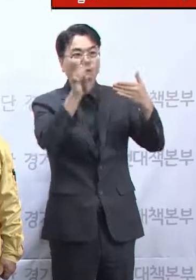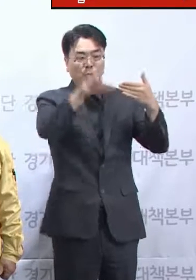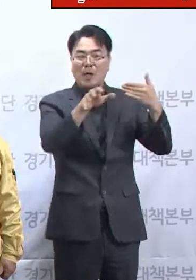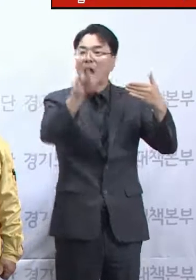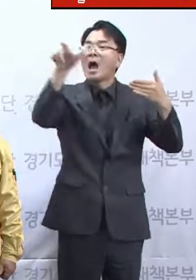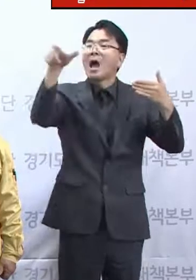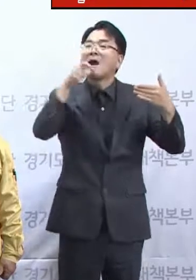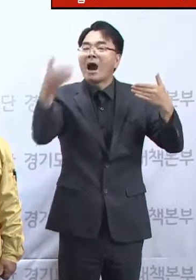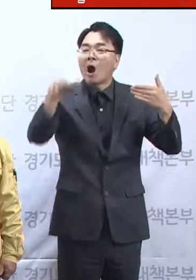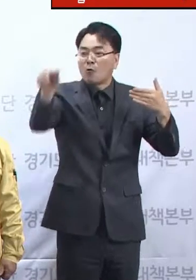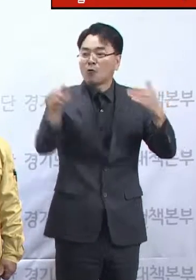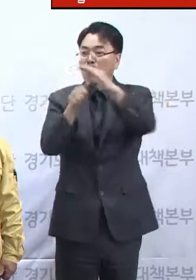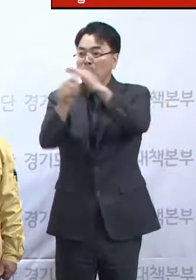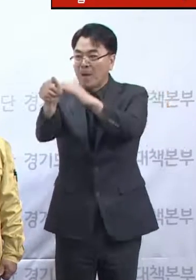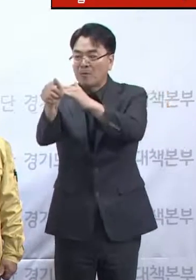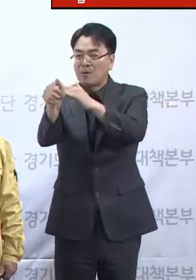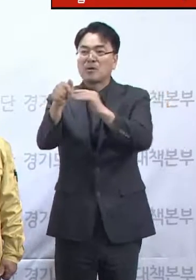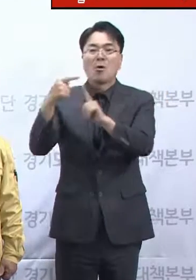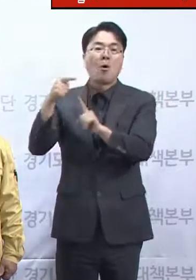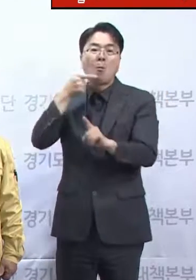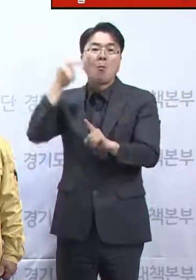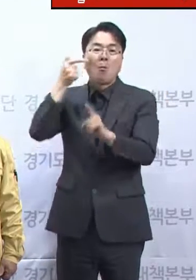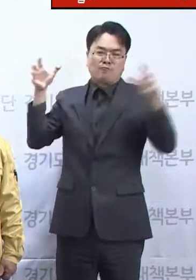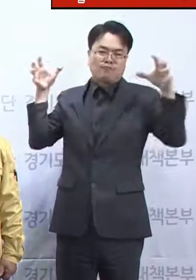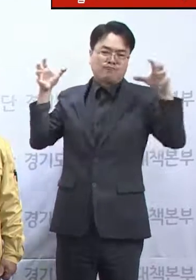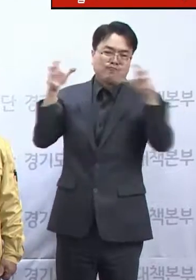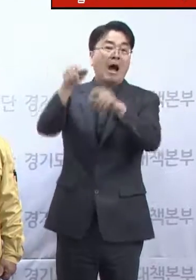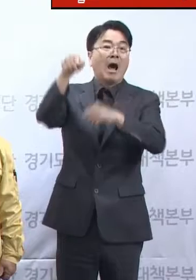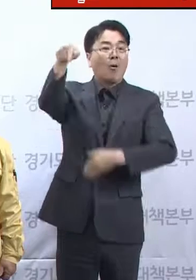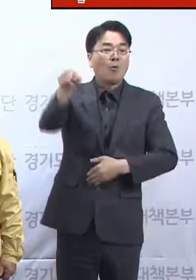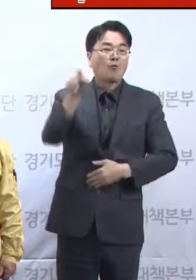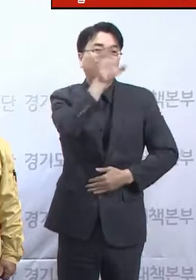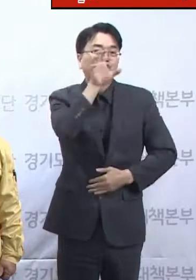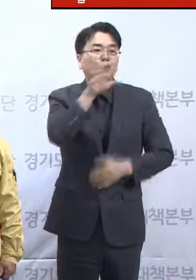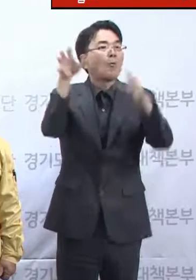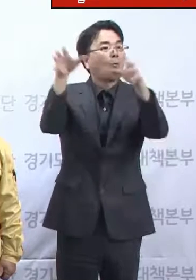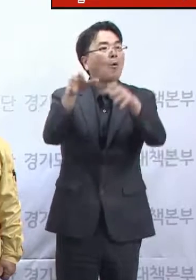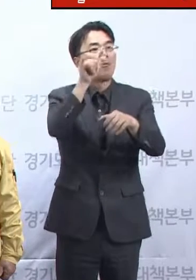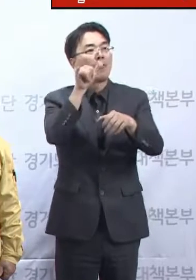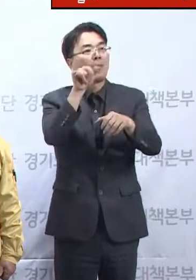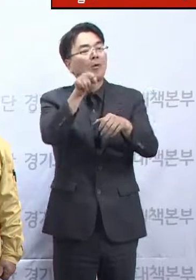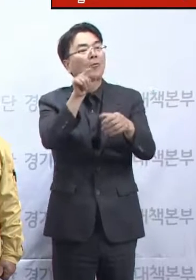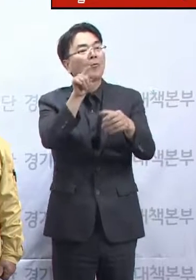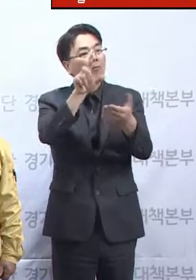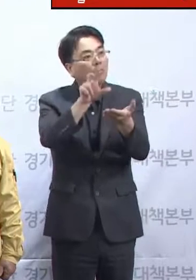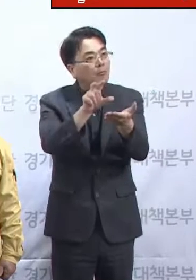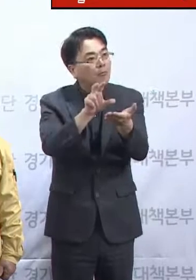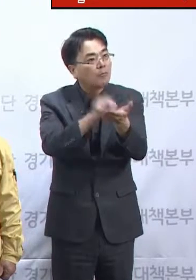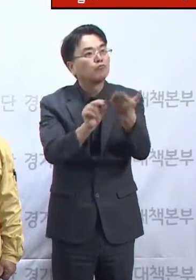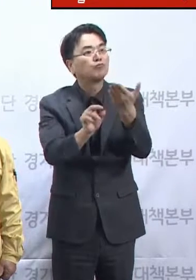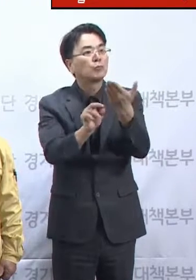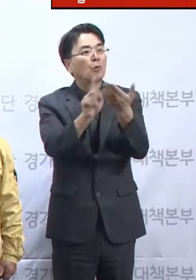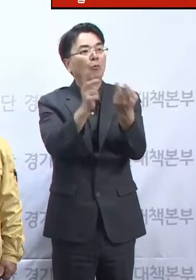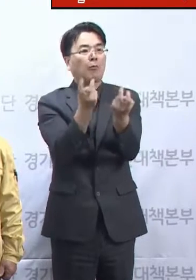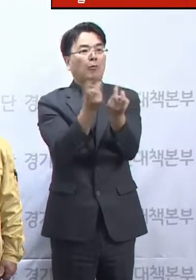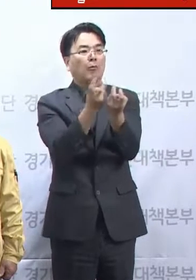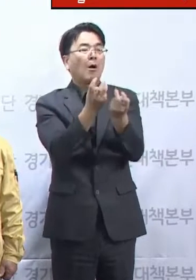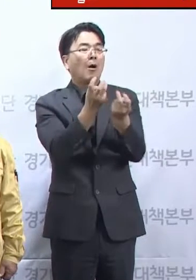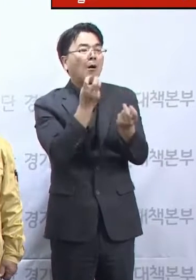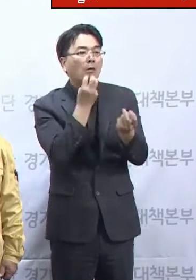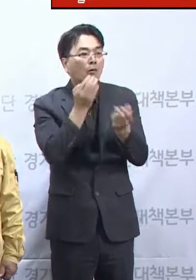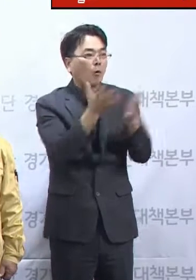모아서 수련회를 했다고 하면 그게 경기도 행정명령에 위반되는지 여부는 매우